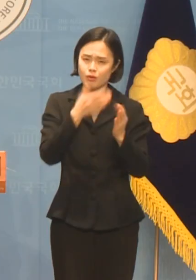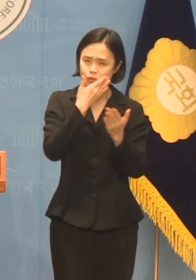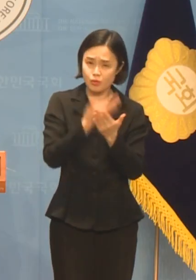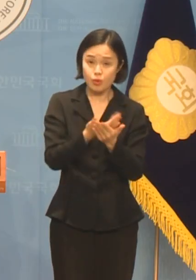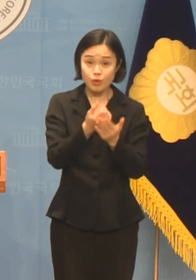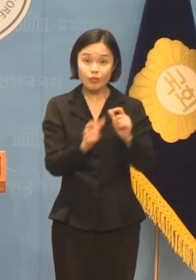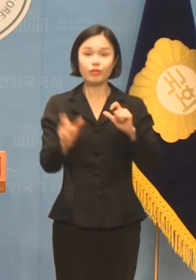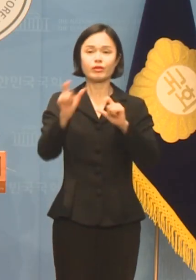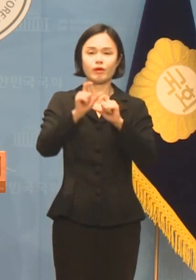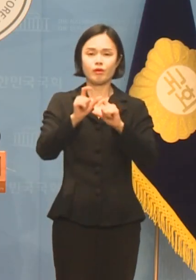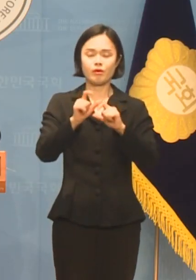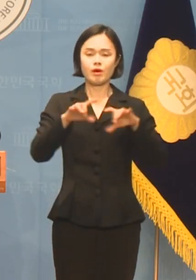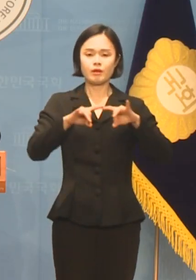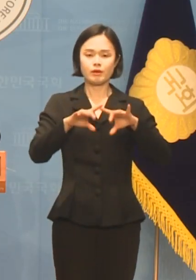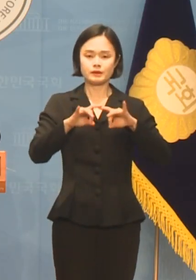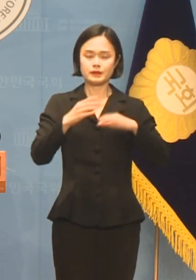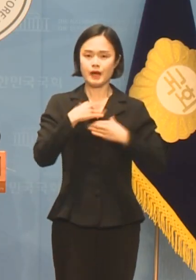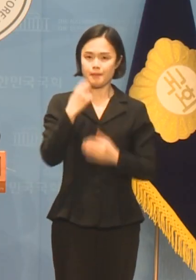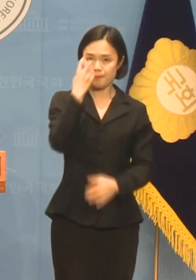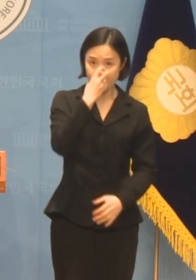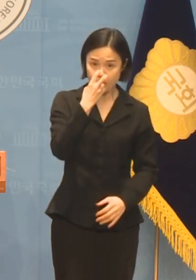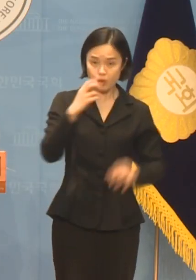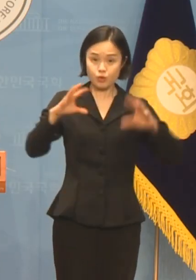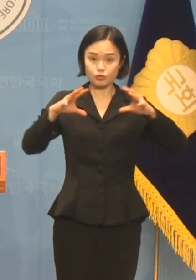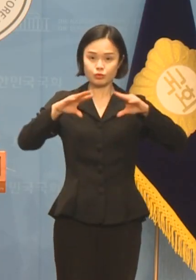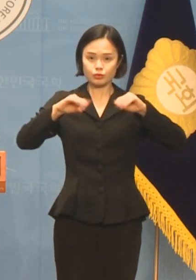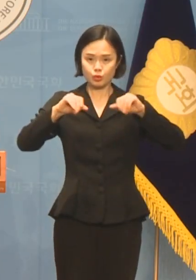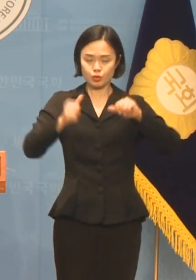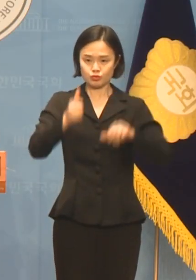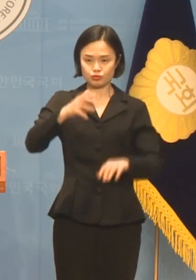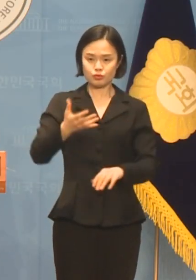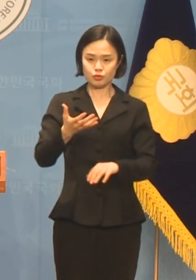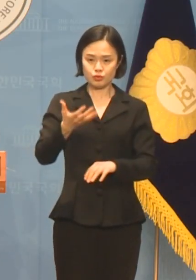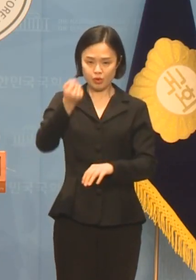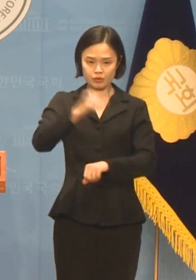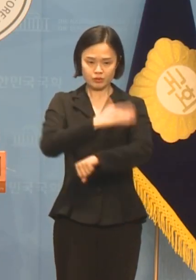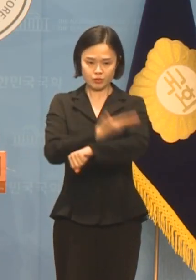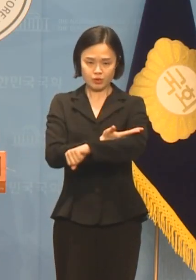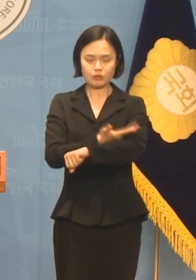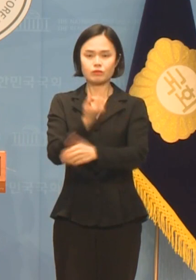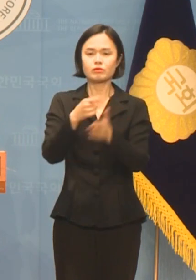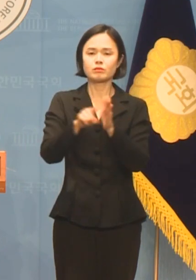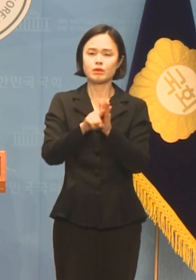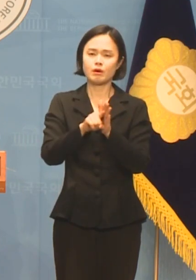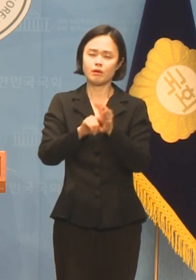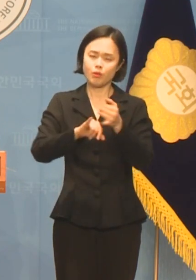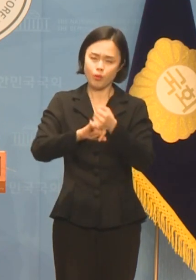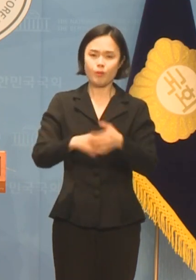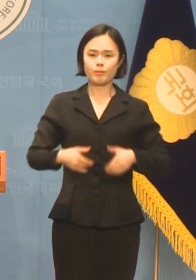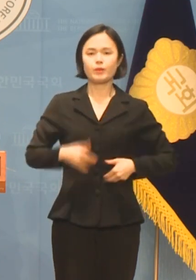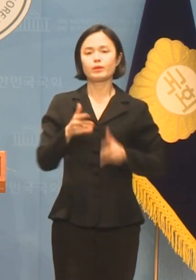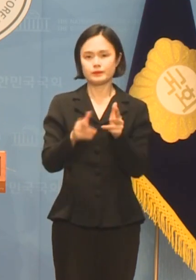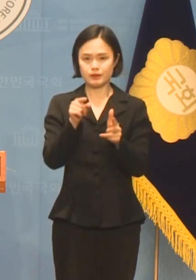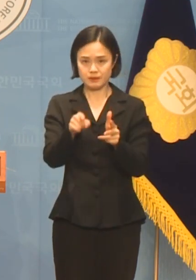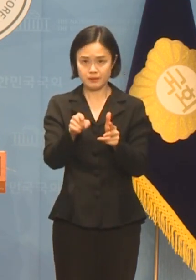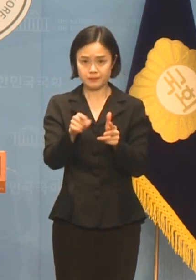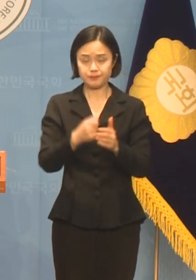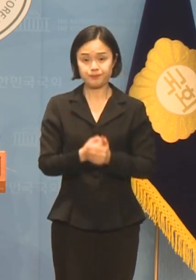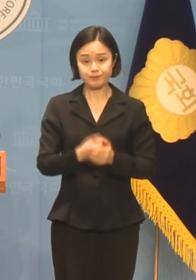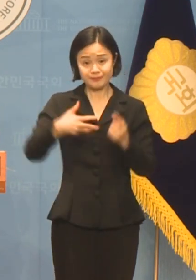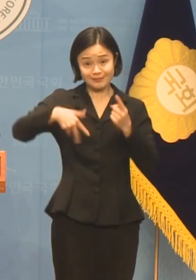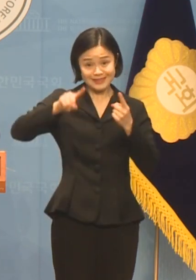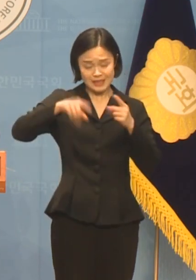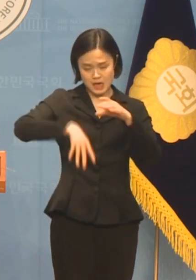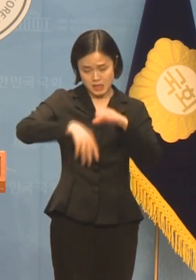국토 주권을 지키기 위한 필수적인 과제입니다. 대왕고래 프로젝트는 단순히 한 번의 시추로 결론을